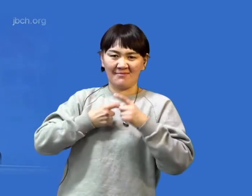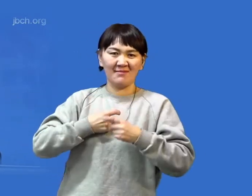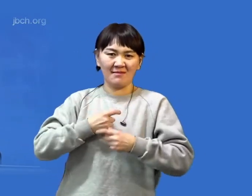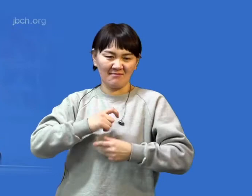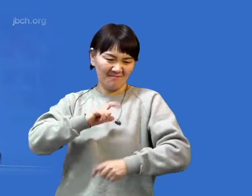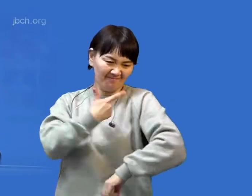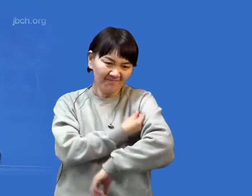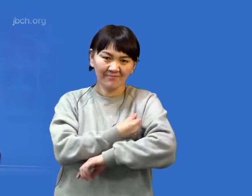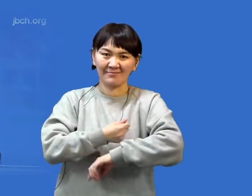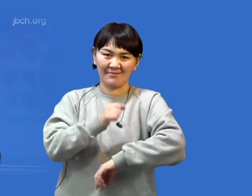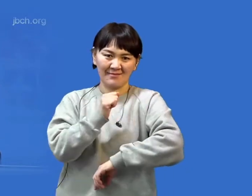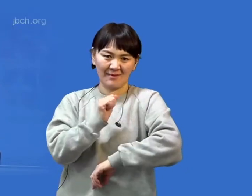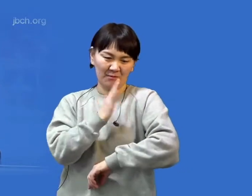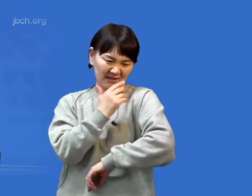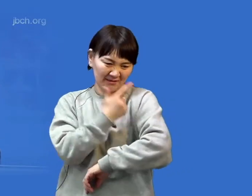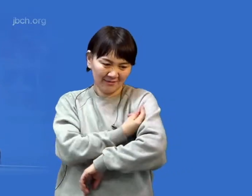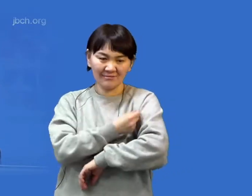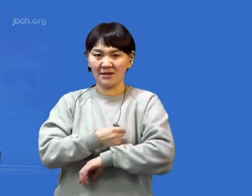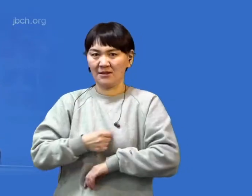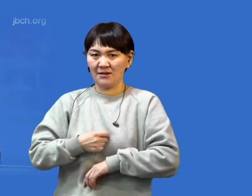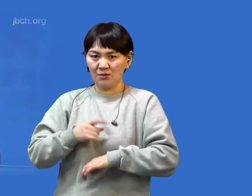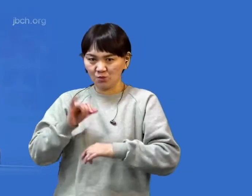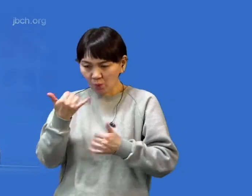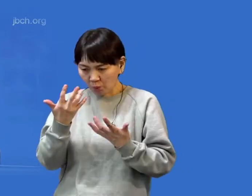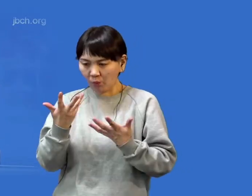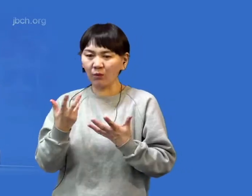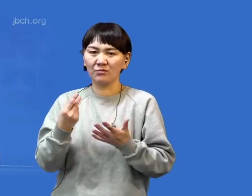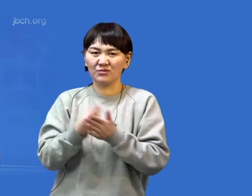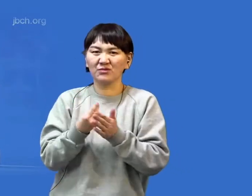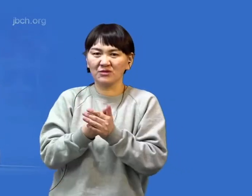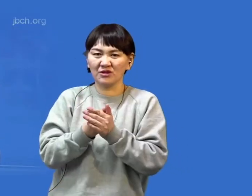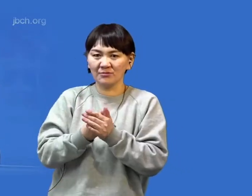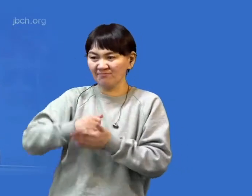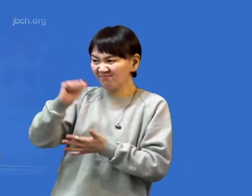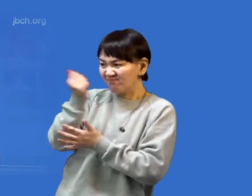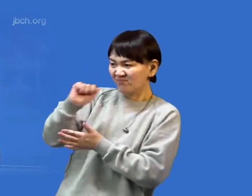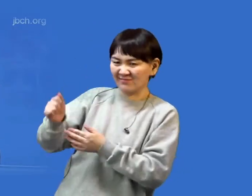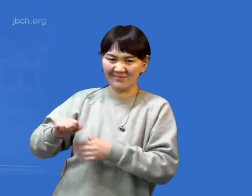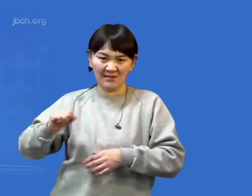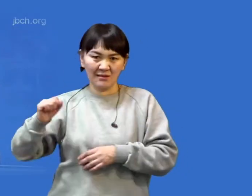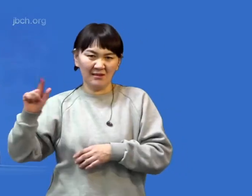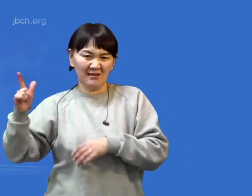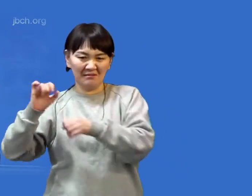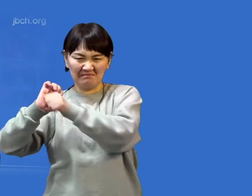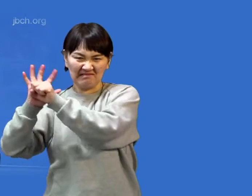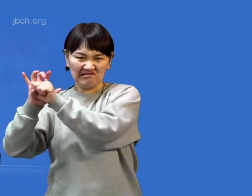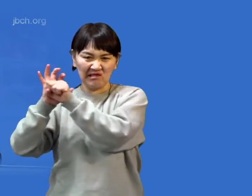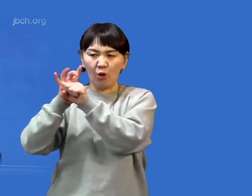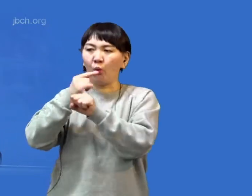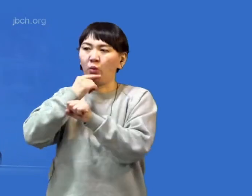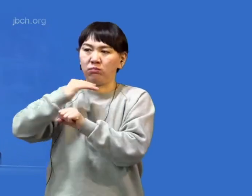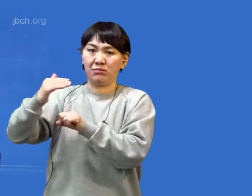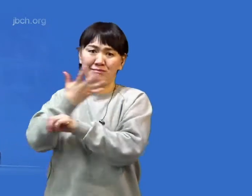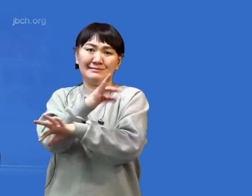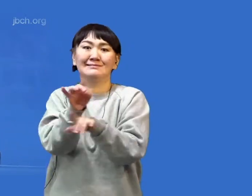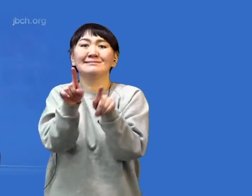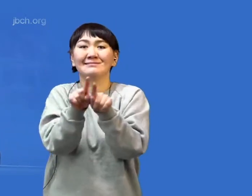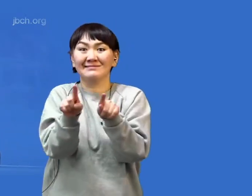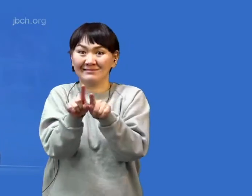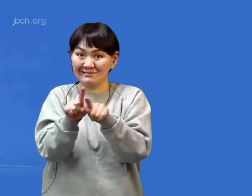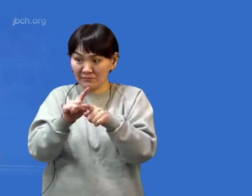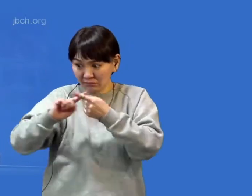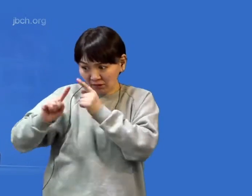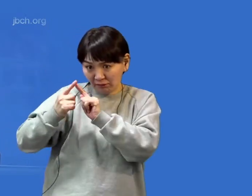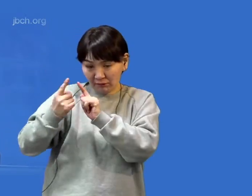тайн эмнэлгийн ажилтнууд ямар их зов зүдэрч байна тийм коронавигийн эсрэг ихээр тололдож байна хүн болгон л тийм байна за